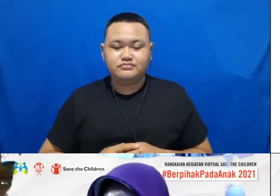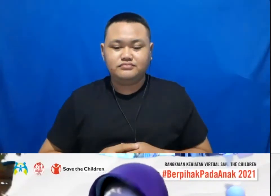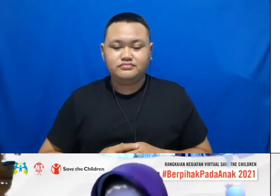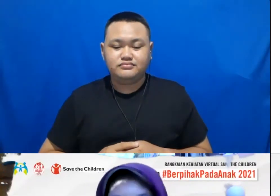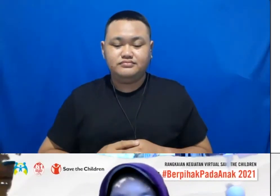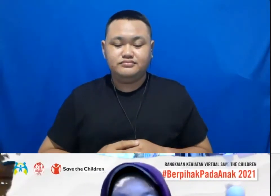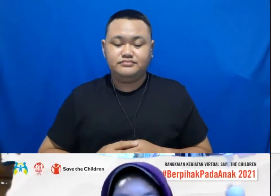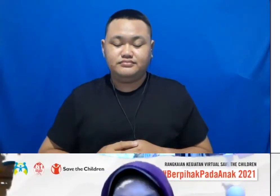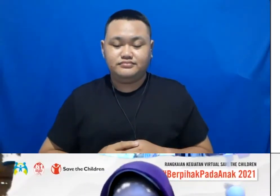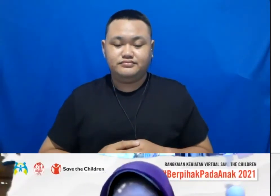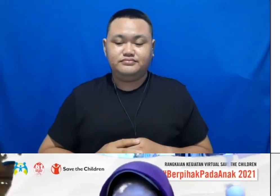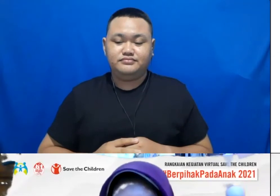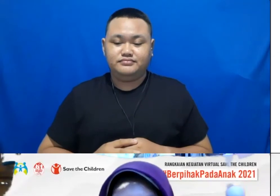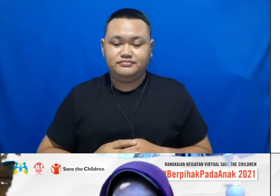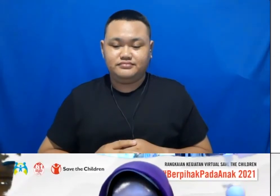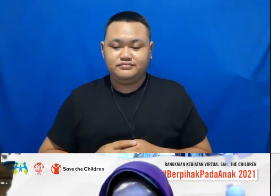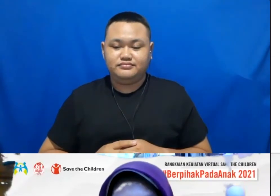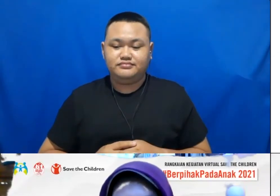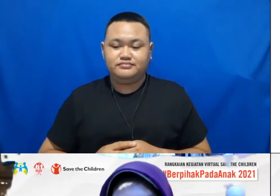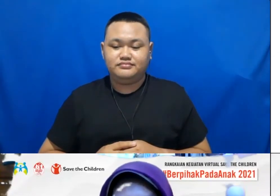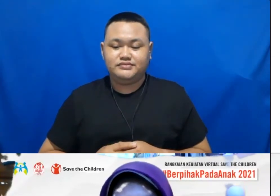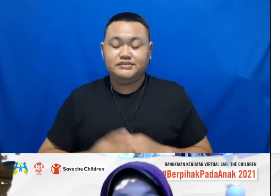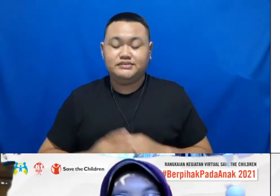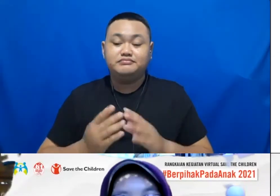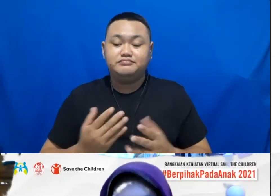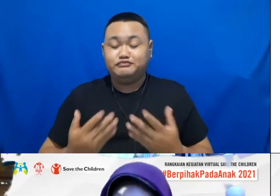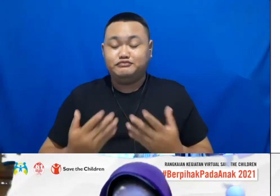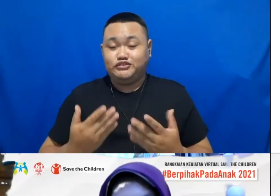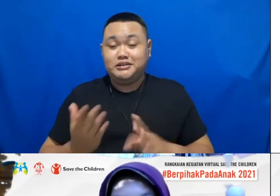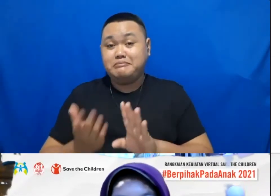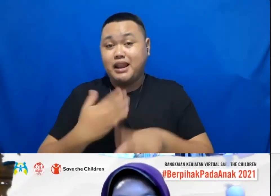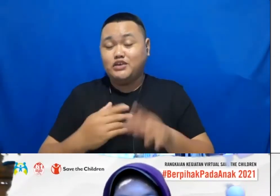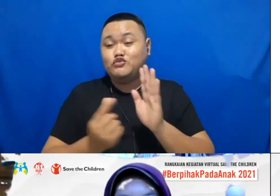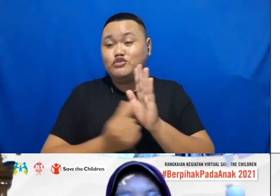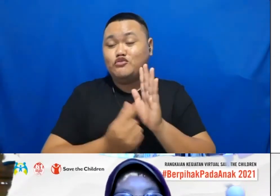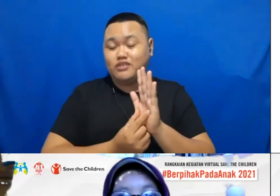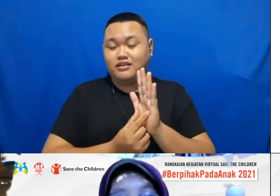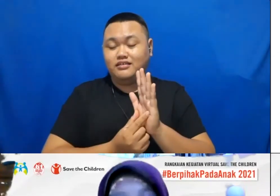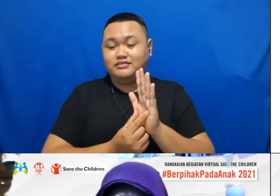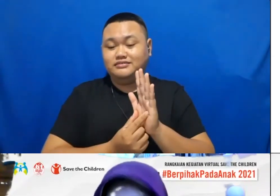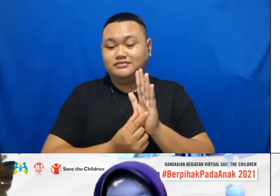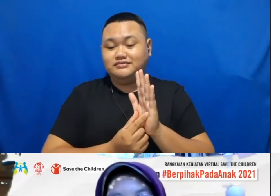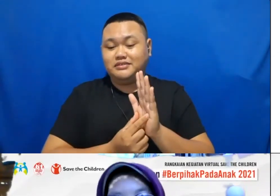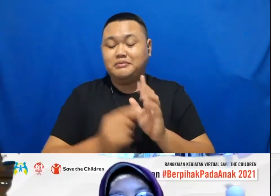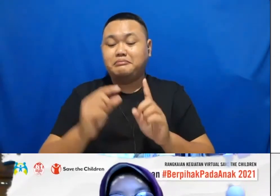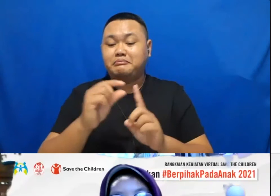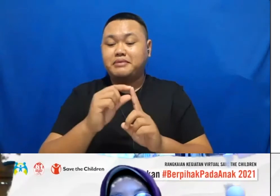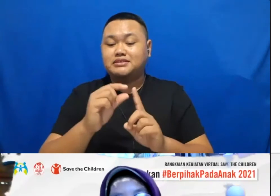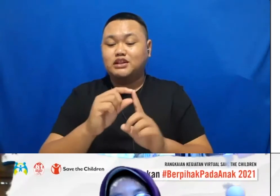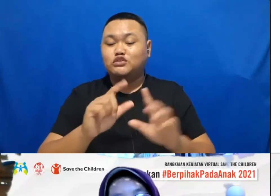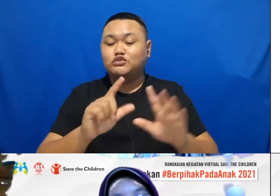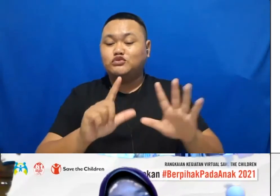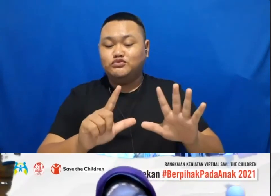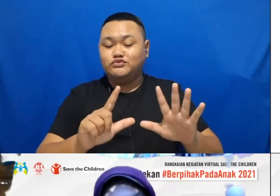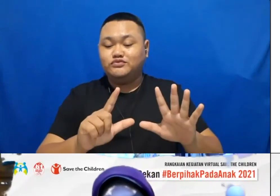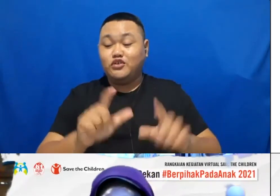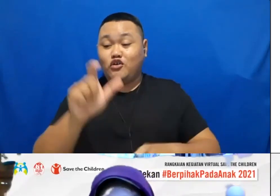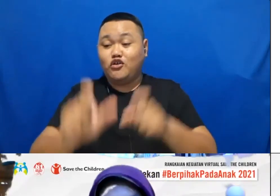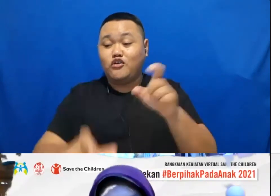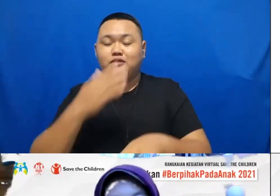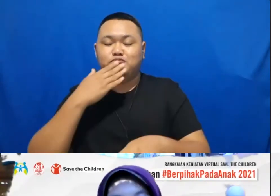jumlahnya sama. Tujuannya adalah bahwa untuk mengurangi dominasi satu jenis kelamin. Jadi mereka